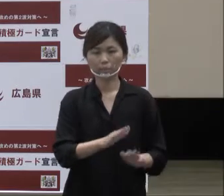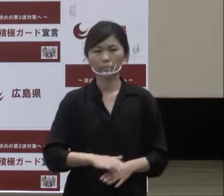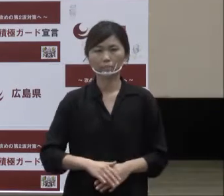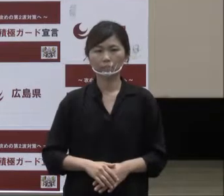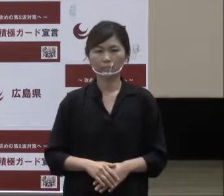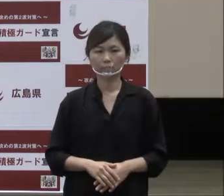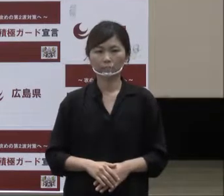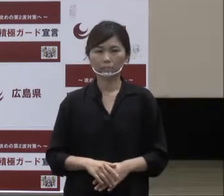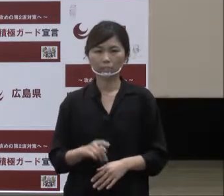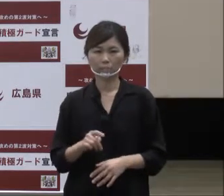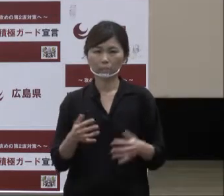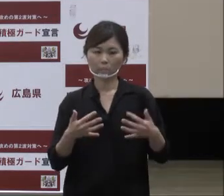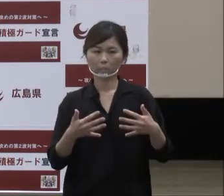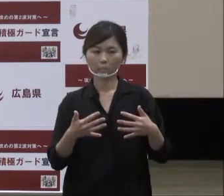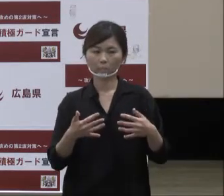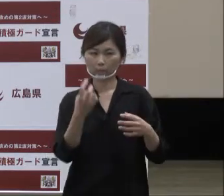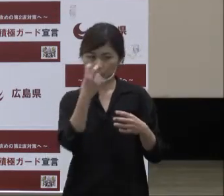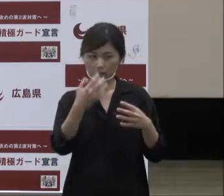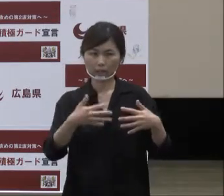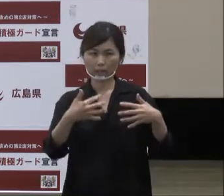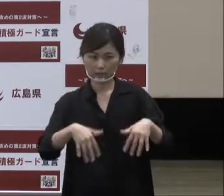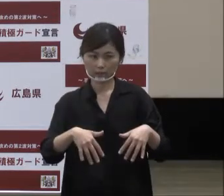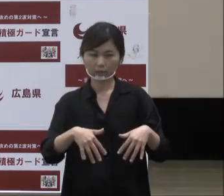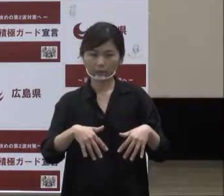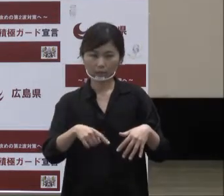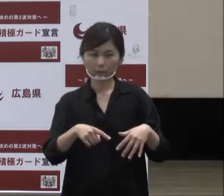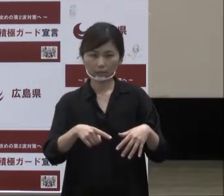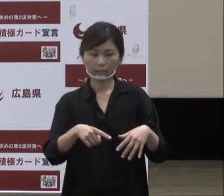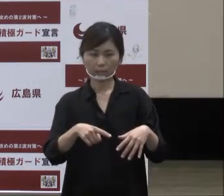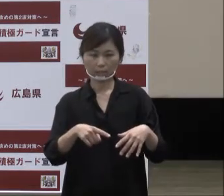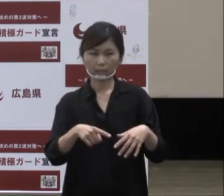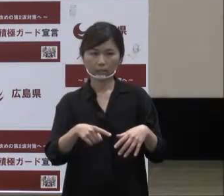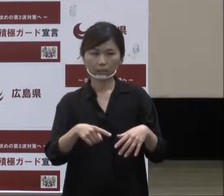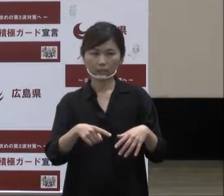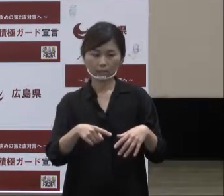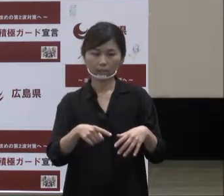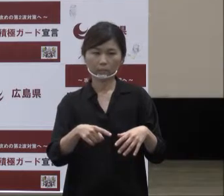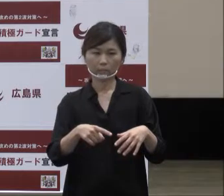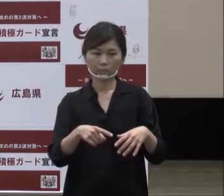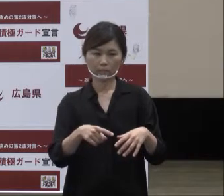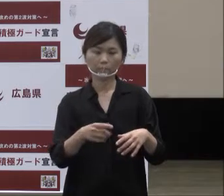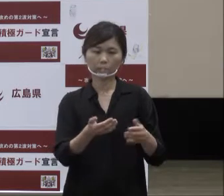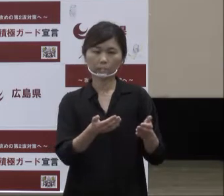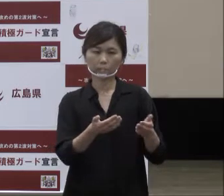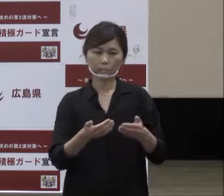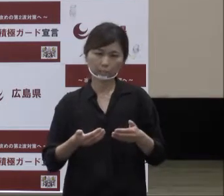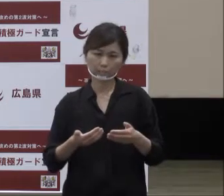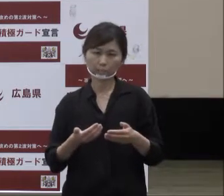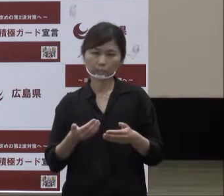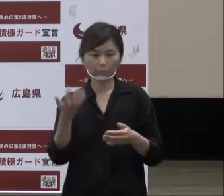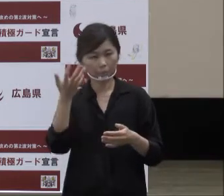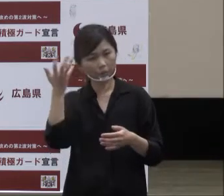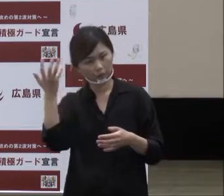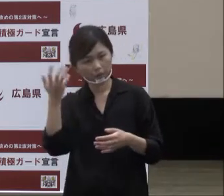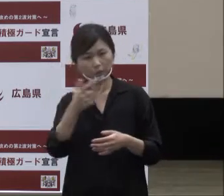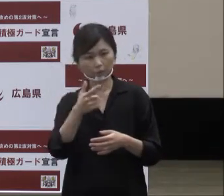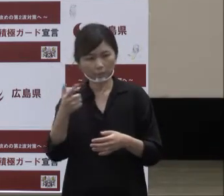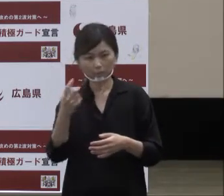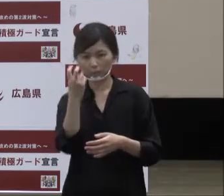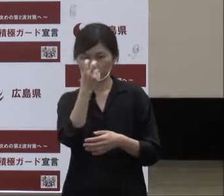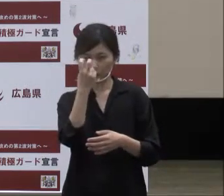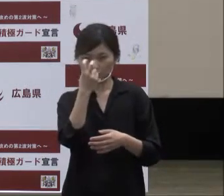その機器の調達のですね、見込みだとか、そういうものを、今追いかけているというかです